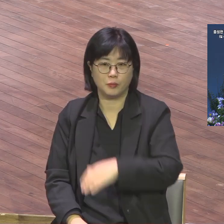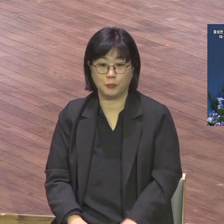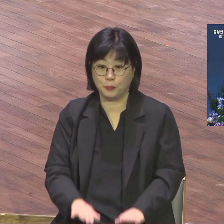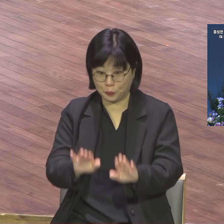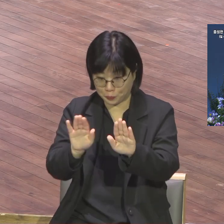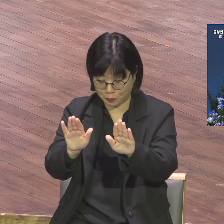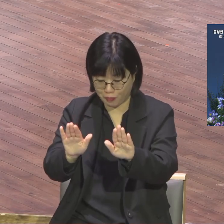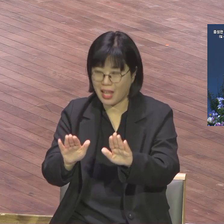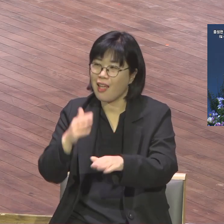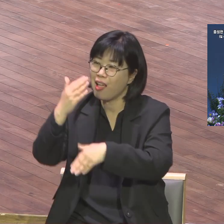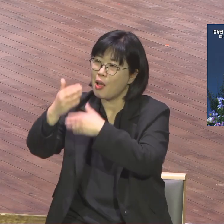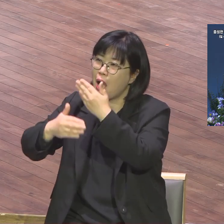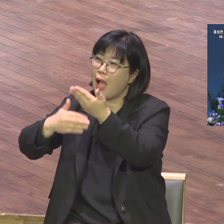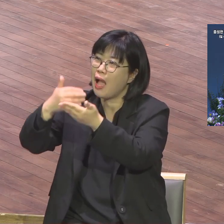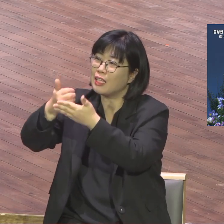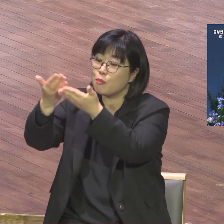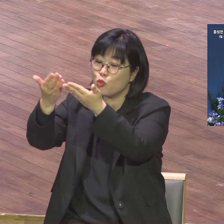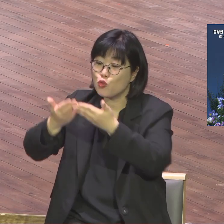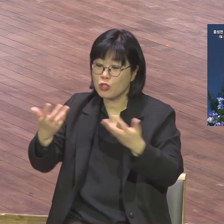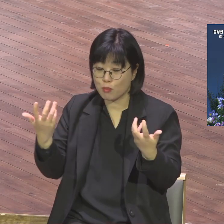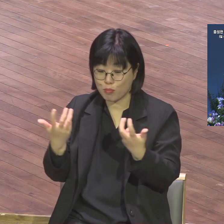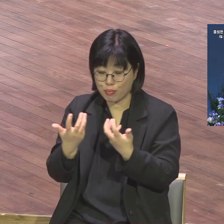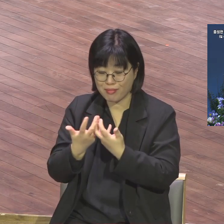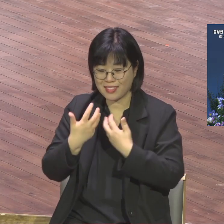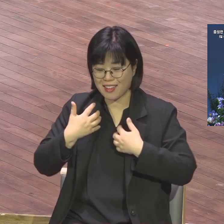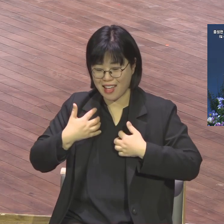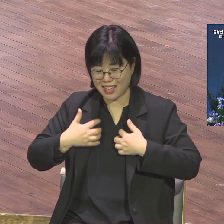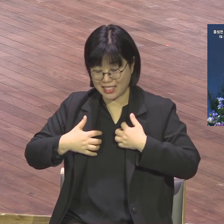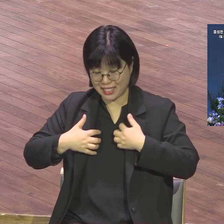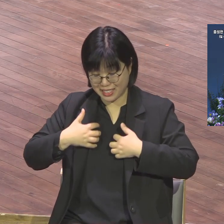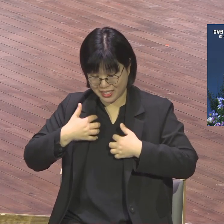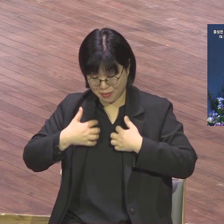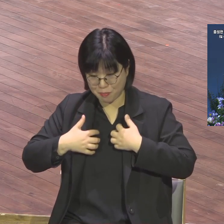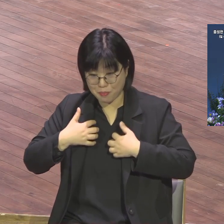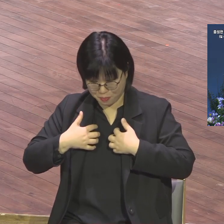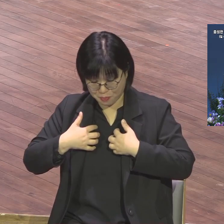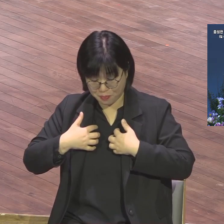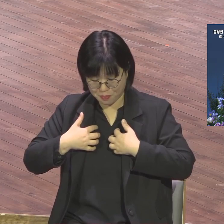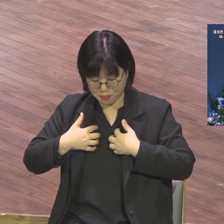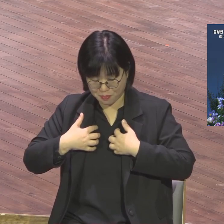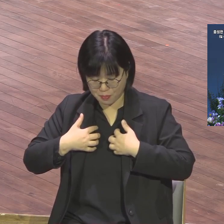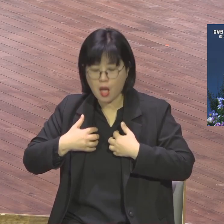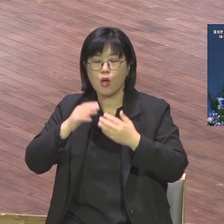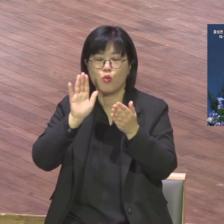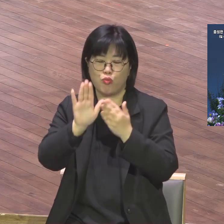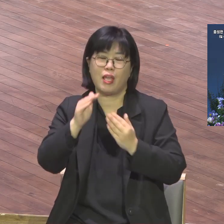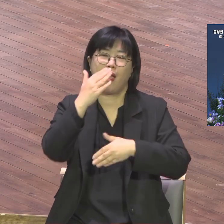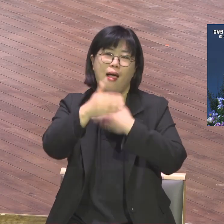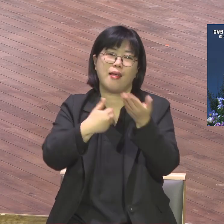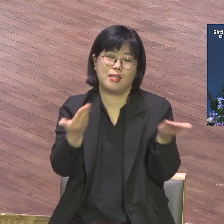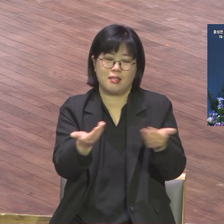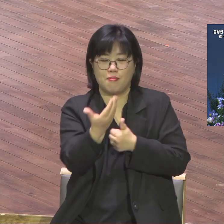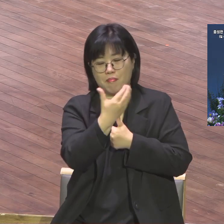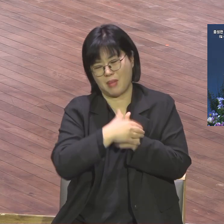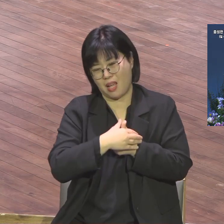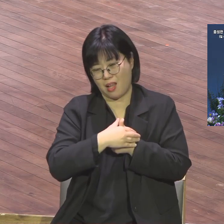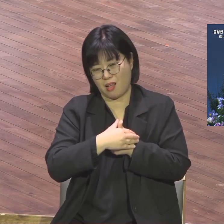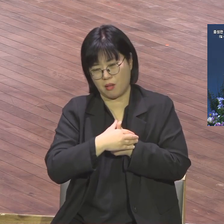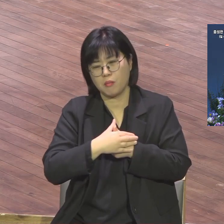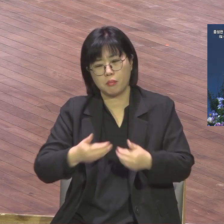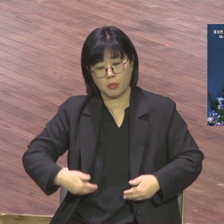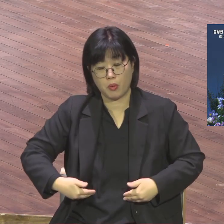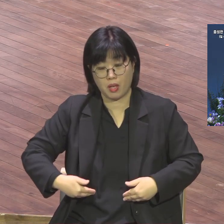하는 거예요. 하나님 일을 어디서 시작해야 되느냐? 인상 빡빡 써가면서 독을 품으면서 하는 게